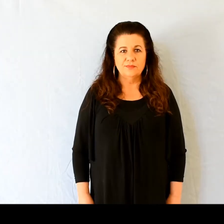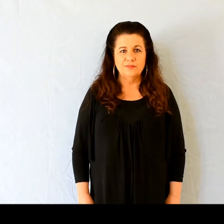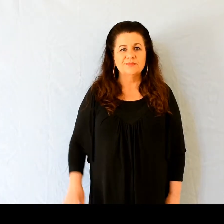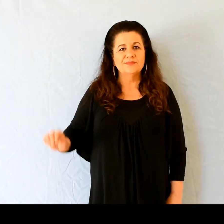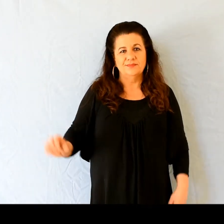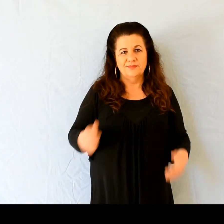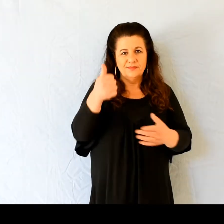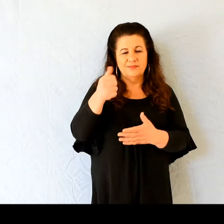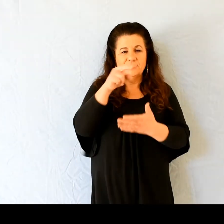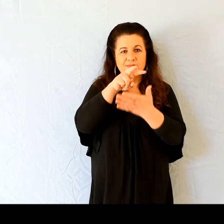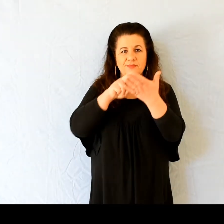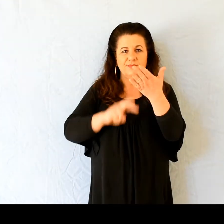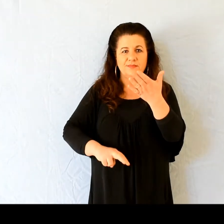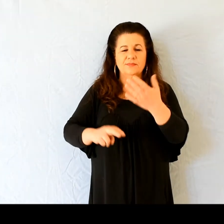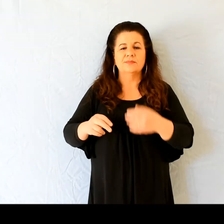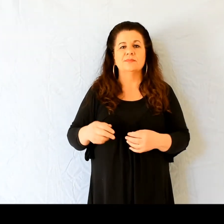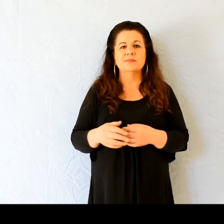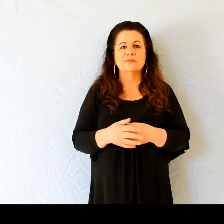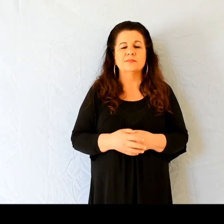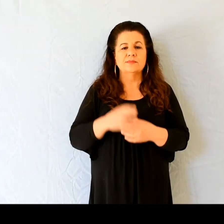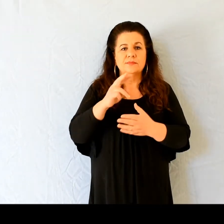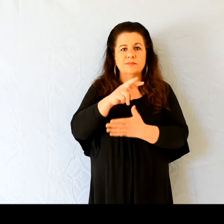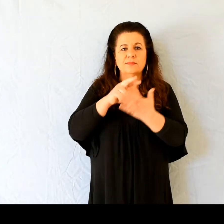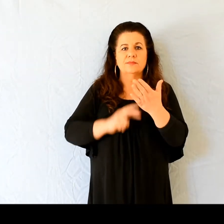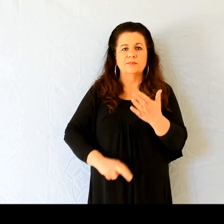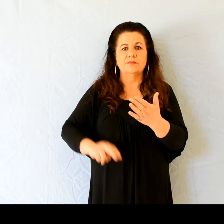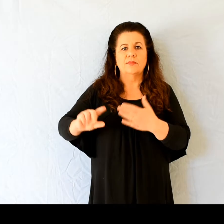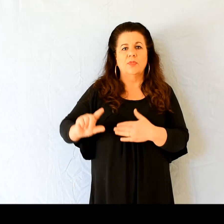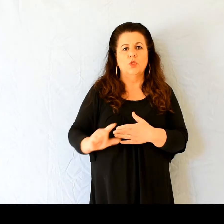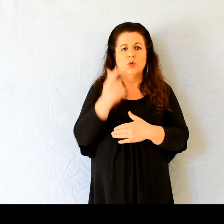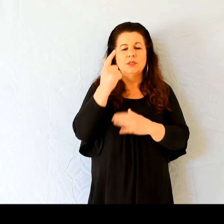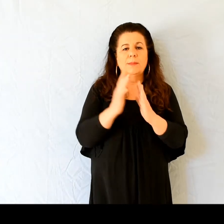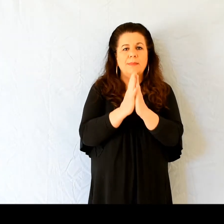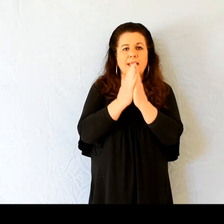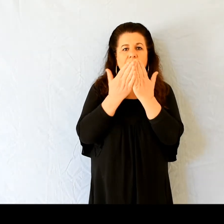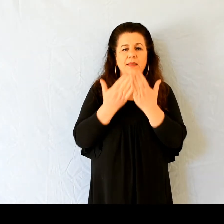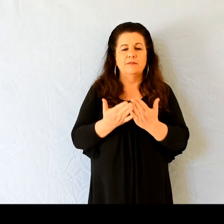Première lecture. Lecture du deuxième livre des Chroniques.